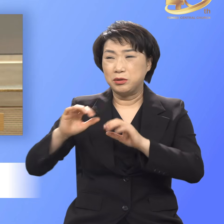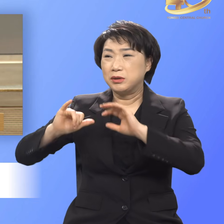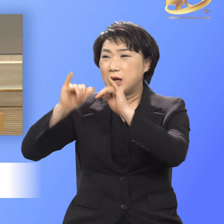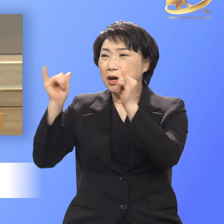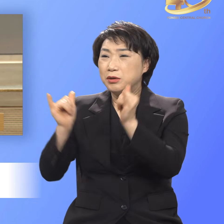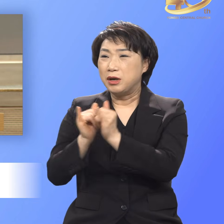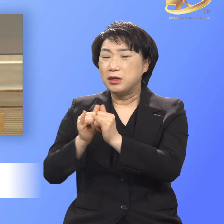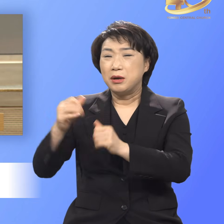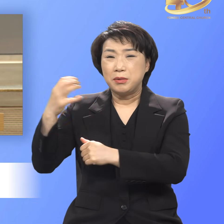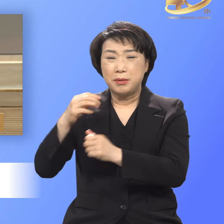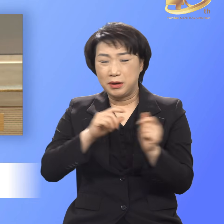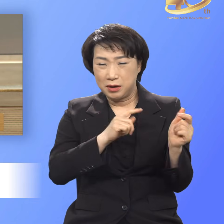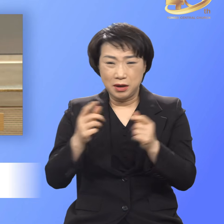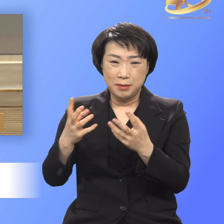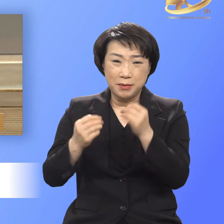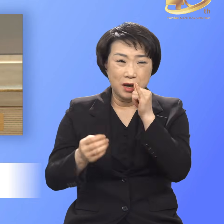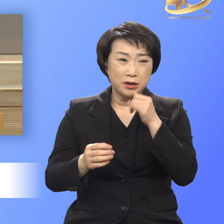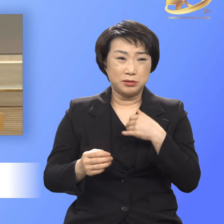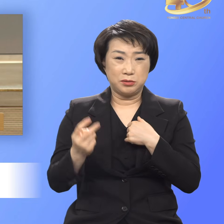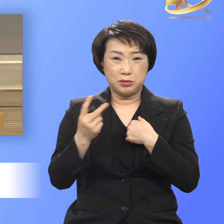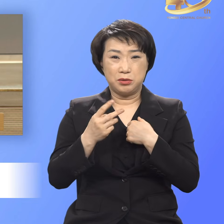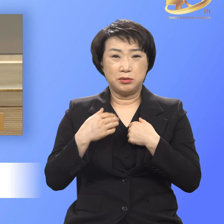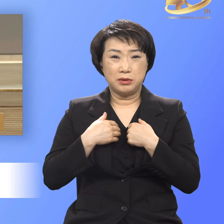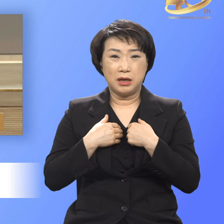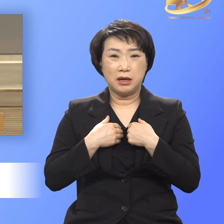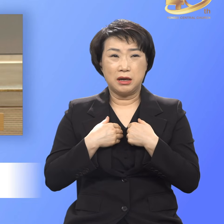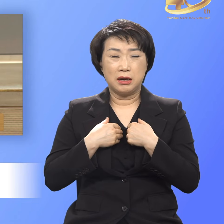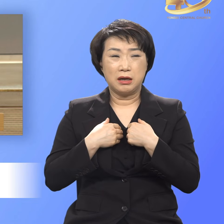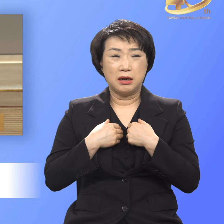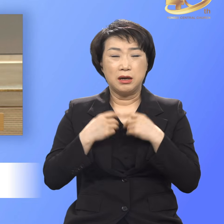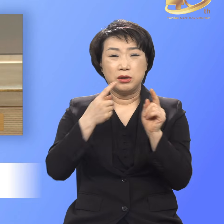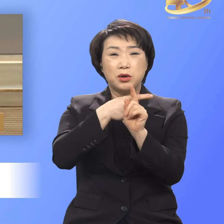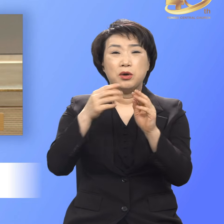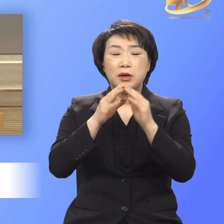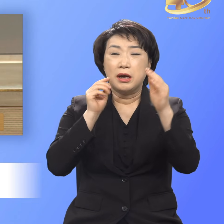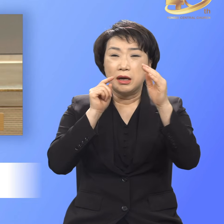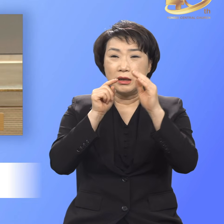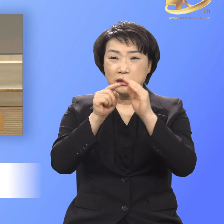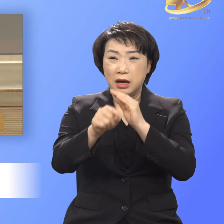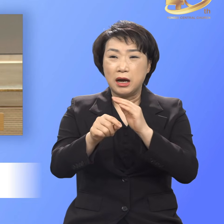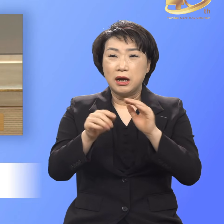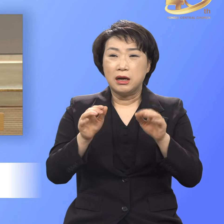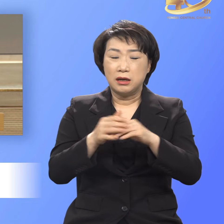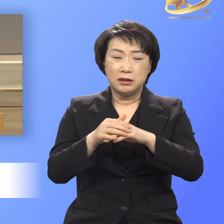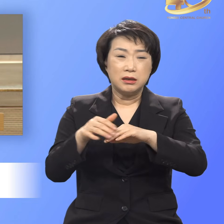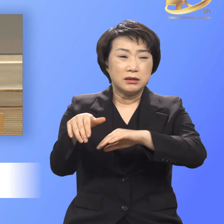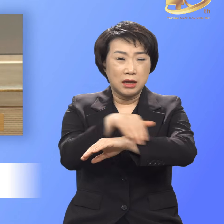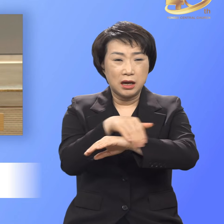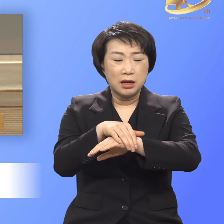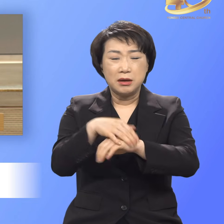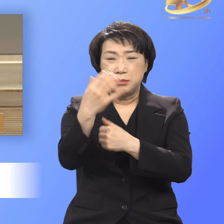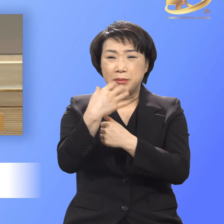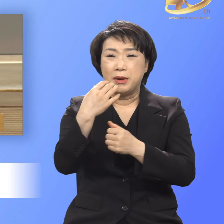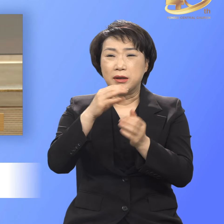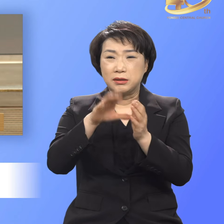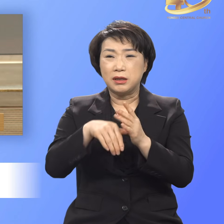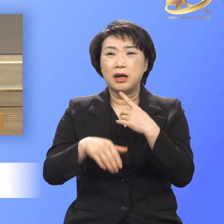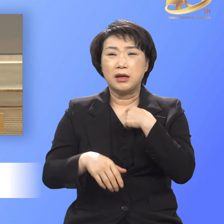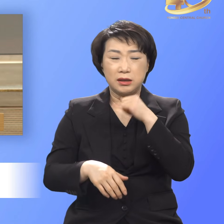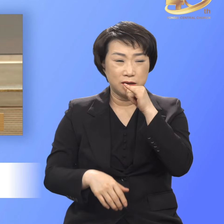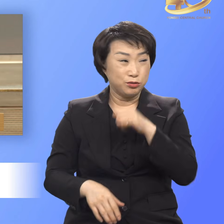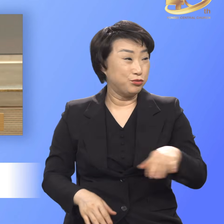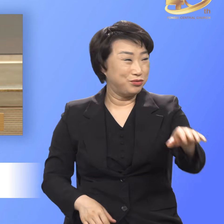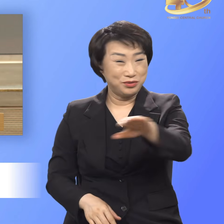핍박, 그리고 내가 교회에 가면서 모진 핍박 받았던 그런 다